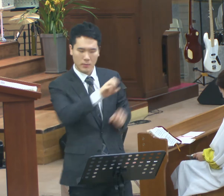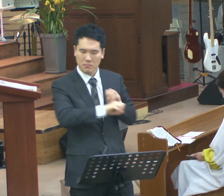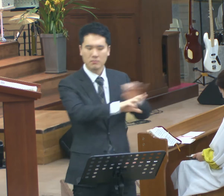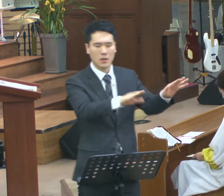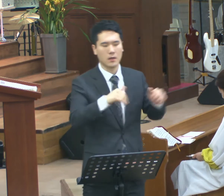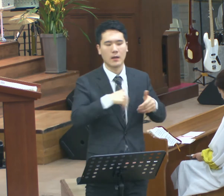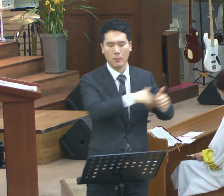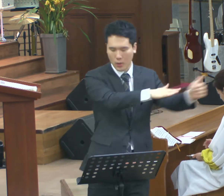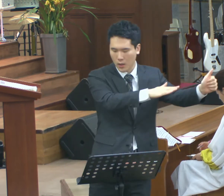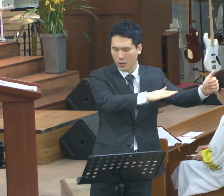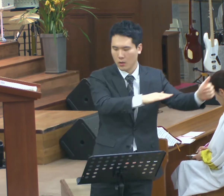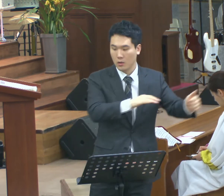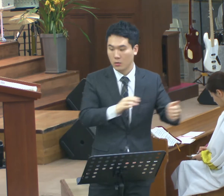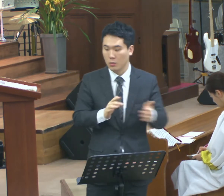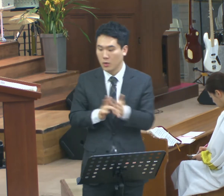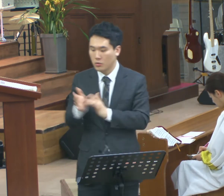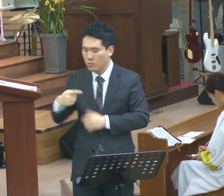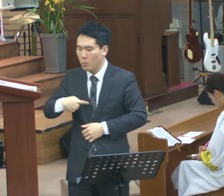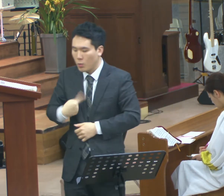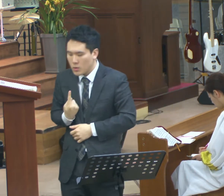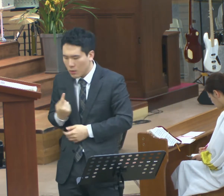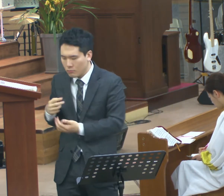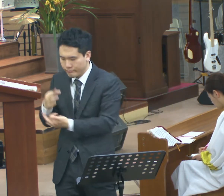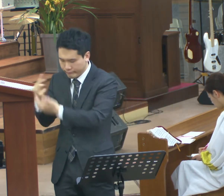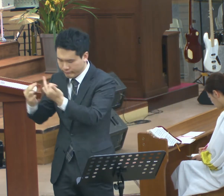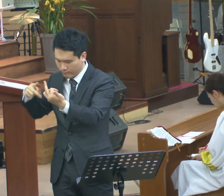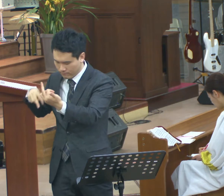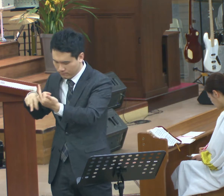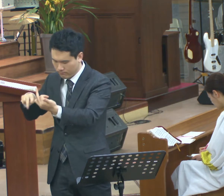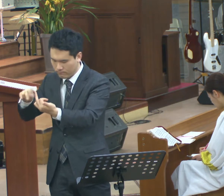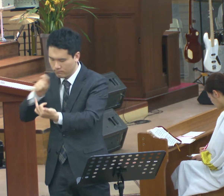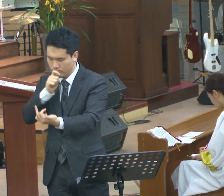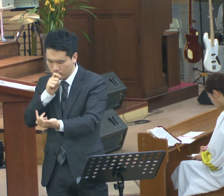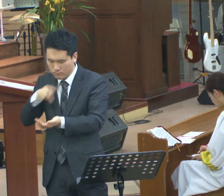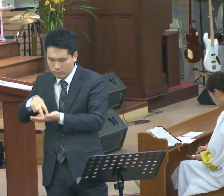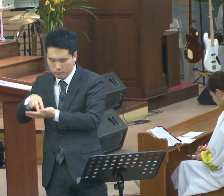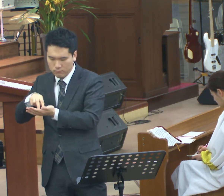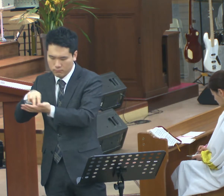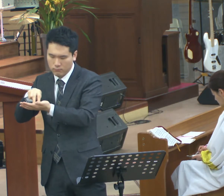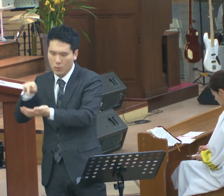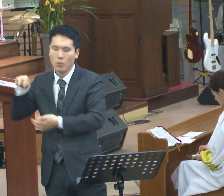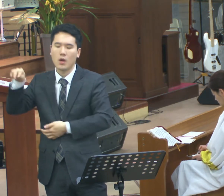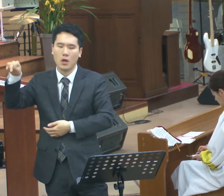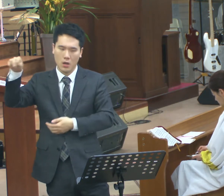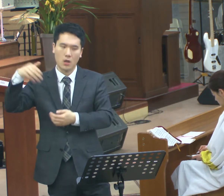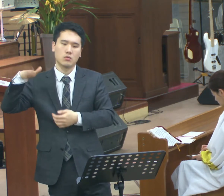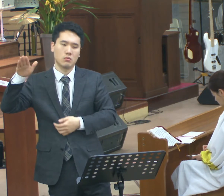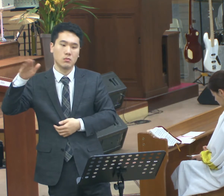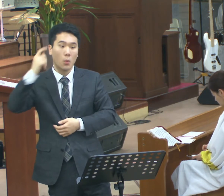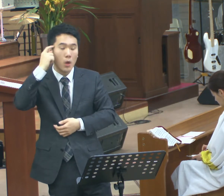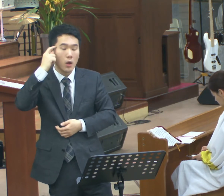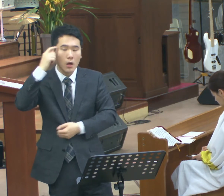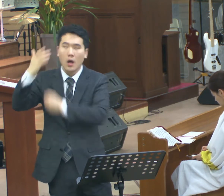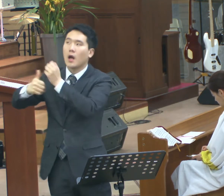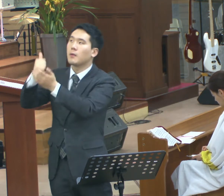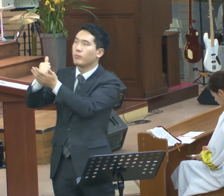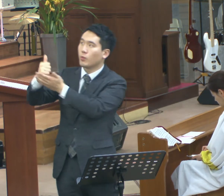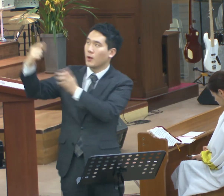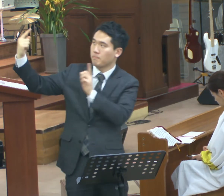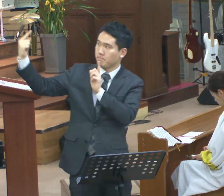주님은 사람들의 환호 속에 머무는 것을 기뻐하지 아니하시고 하나님과 1:1 관계에 서셨습니다. 그 누구도 떡 만들어 달라, 병 고쳐